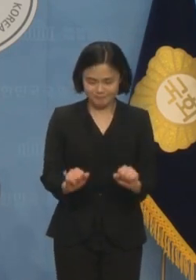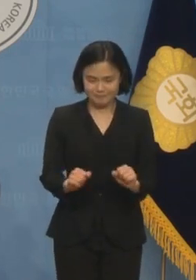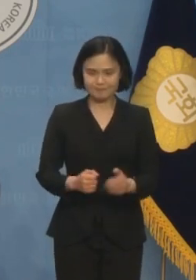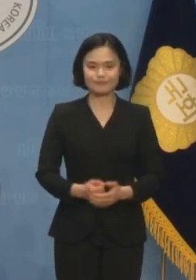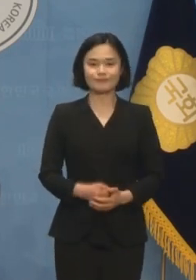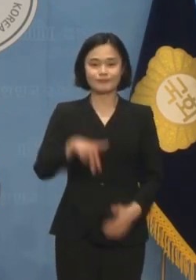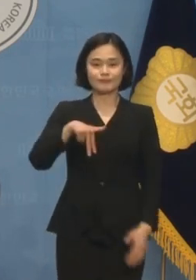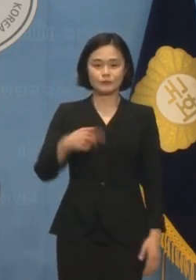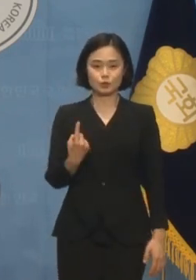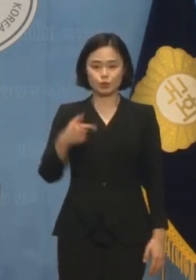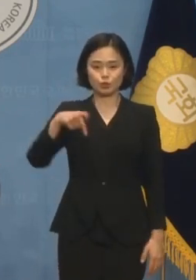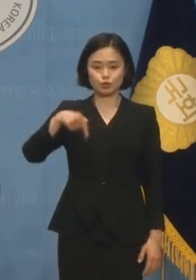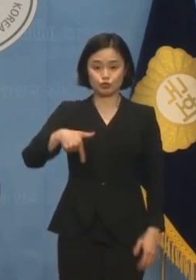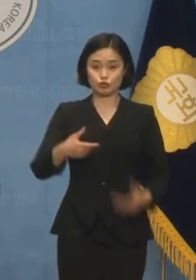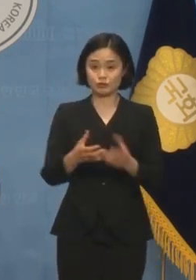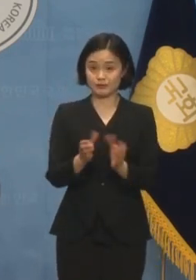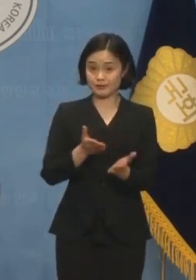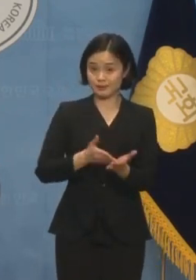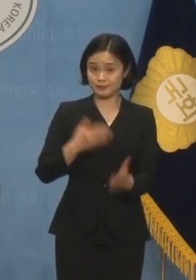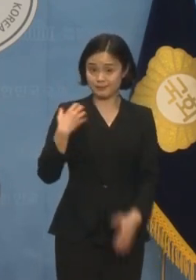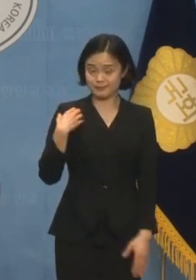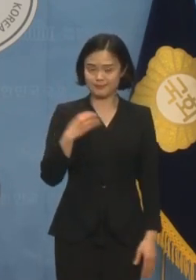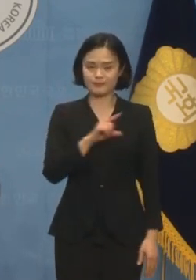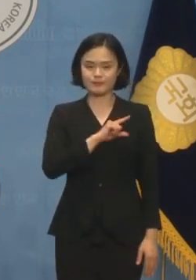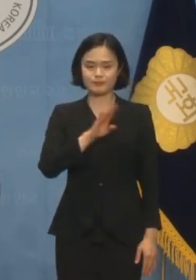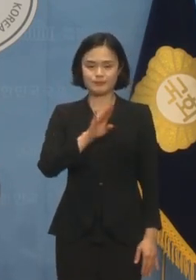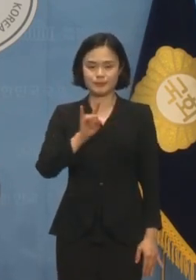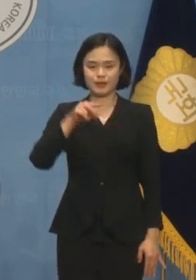안녕하십니까? 조국혁신당 대변인 배수진입니다.